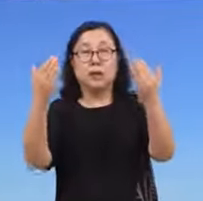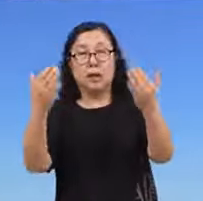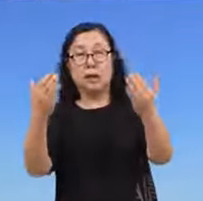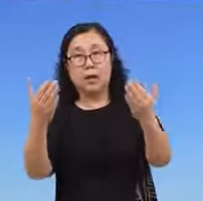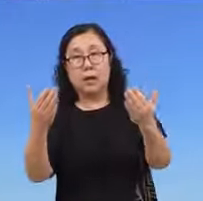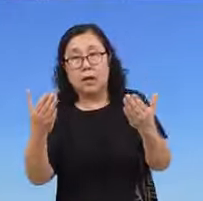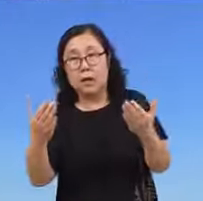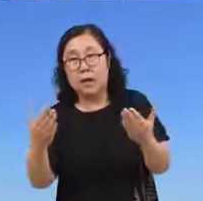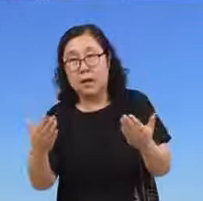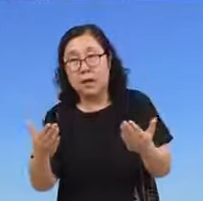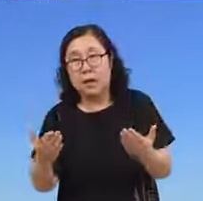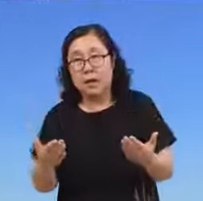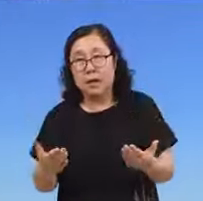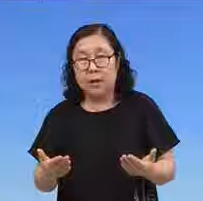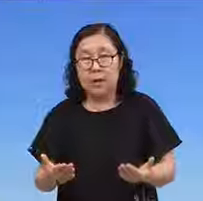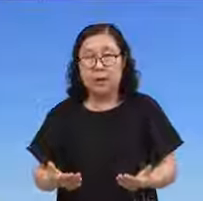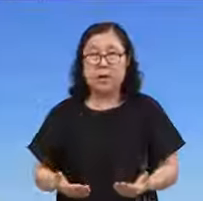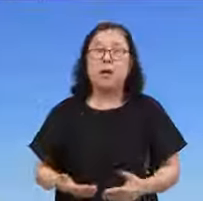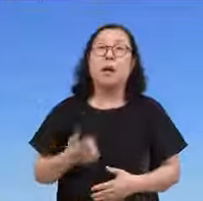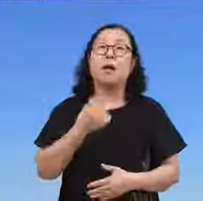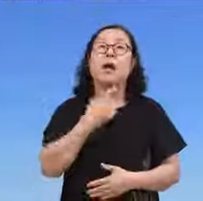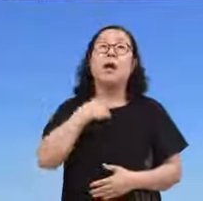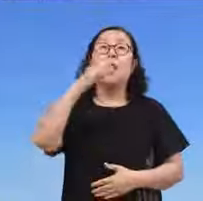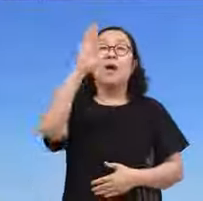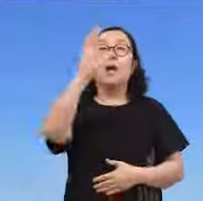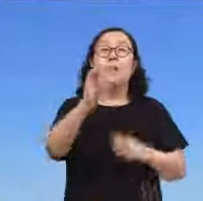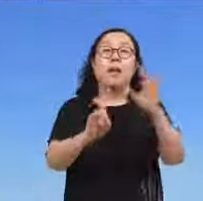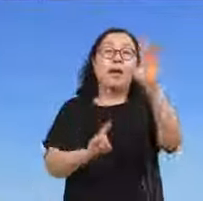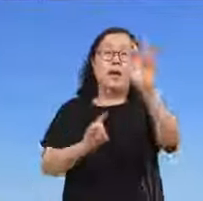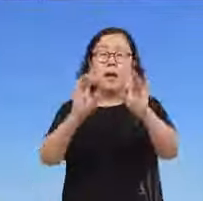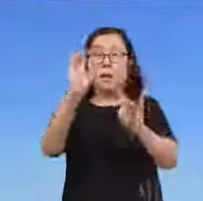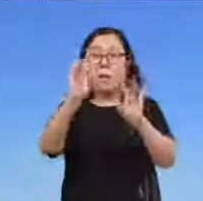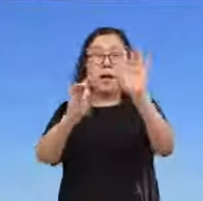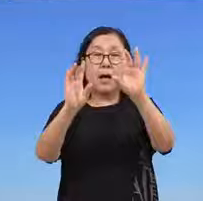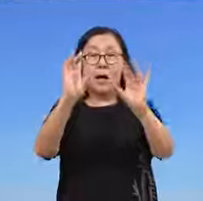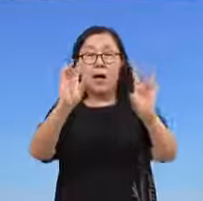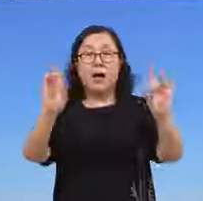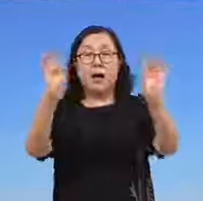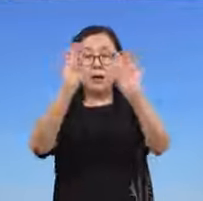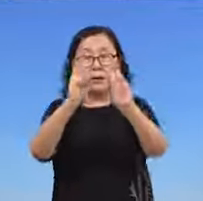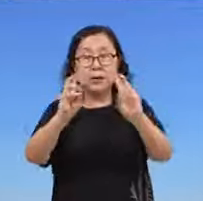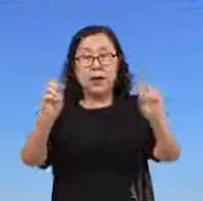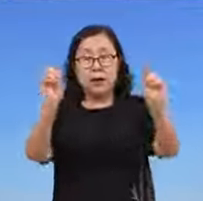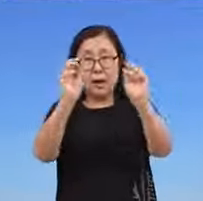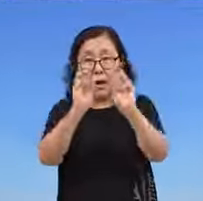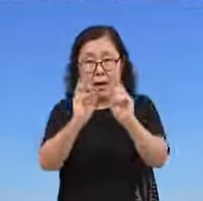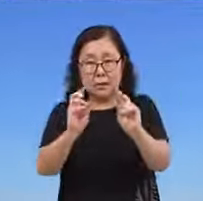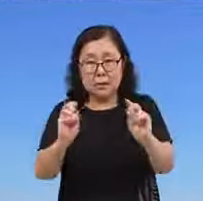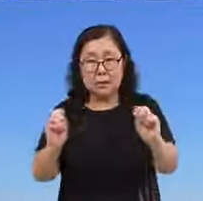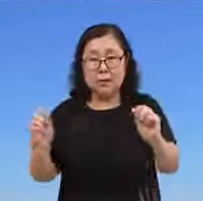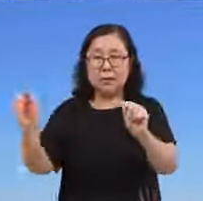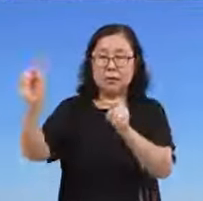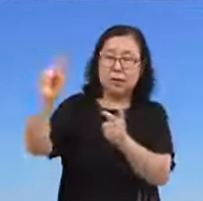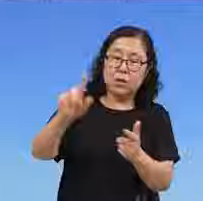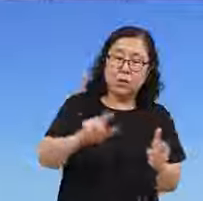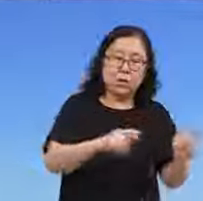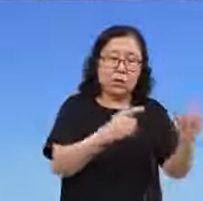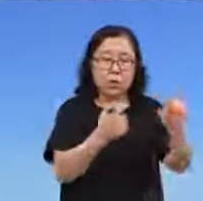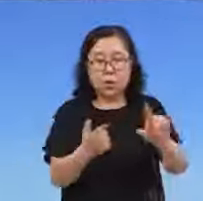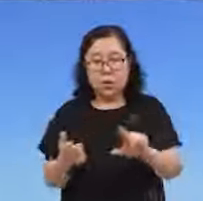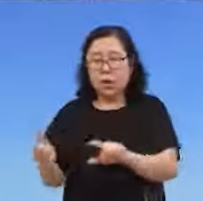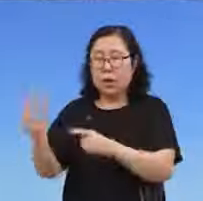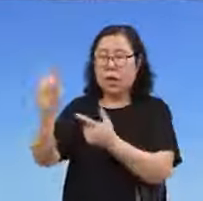하나님, 지쳐있는 상황이라지라도 믿음이 작동되기 원합니다. 메마른 땅을 종일 걸어가도